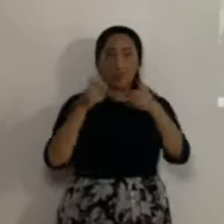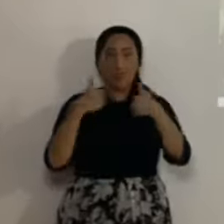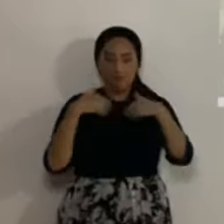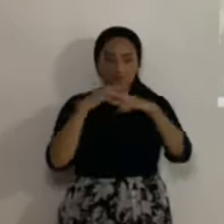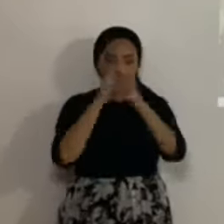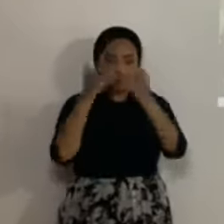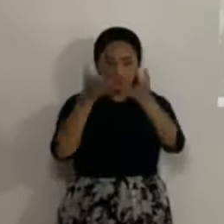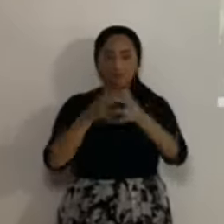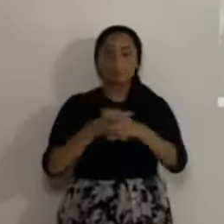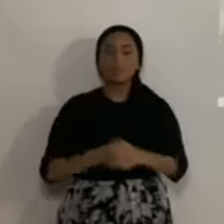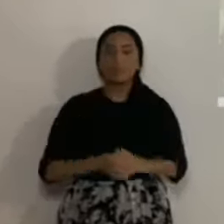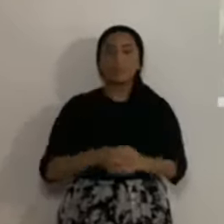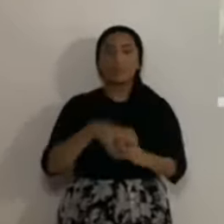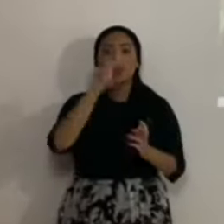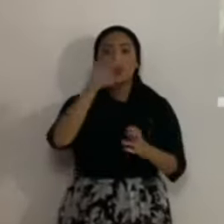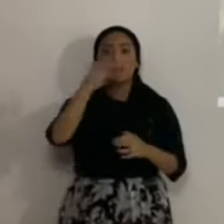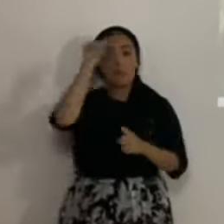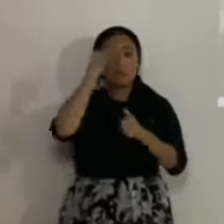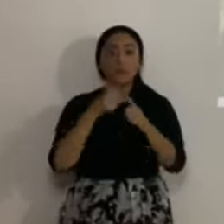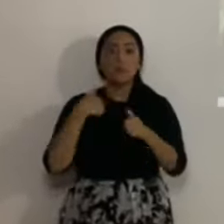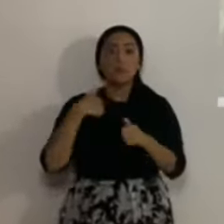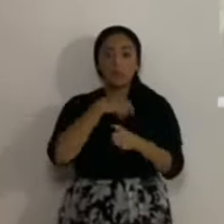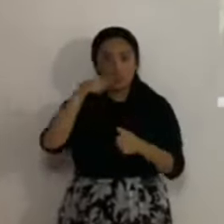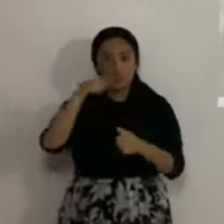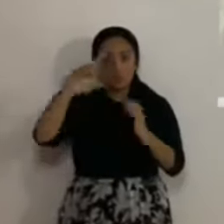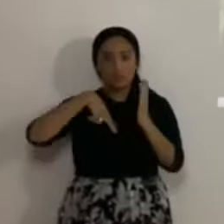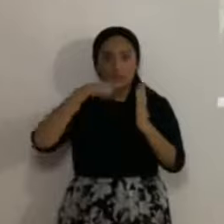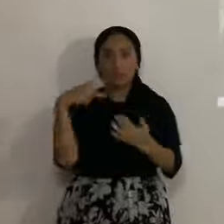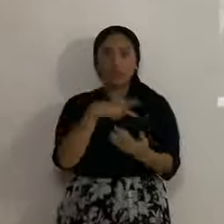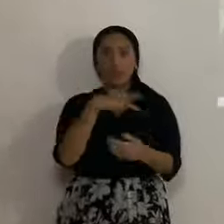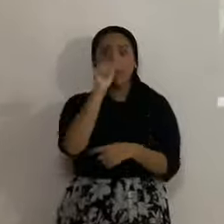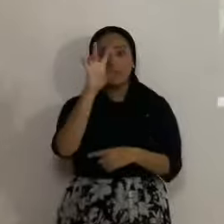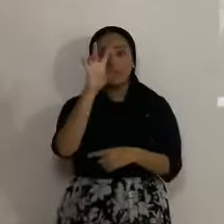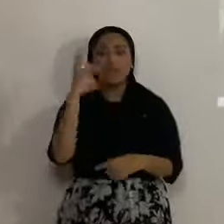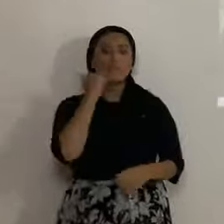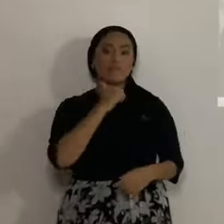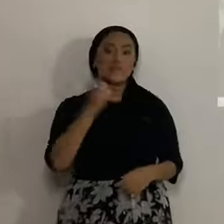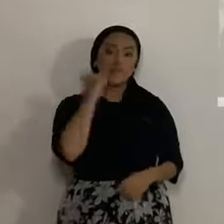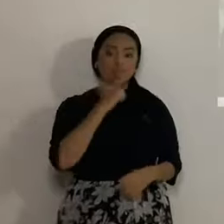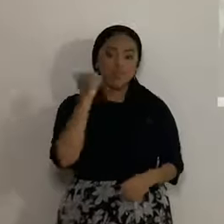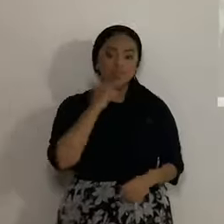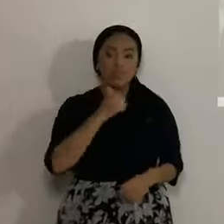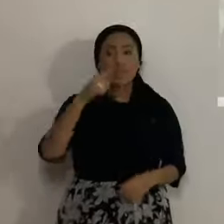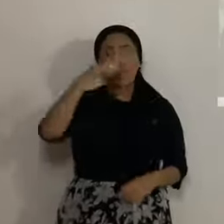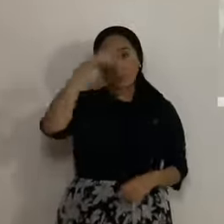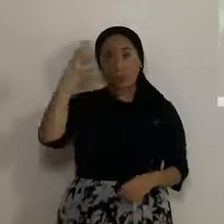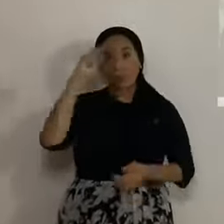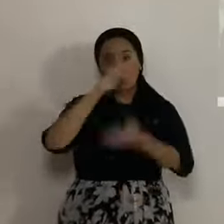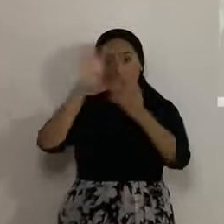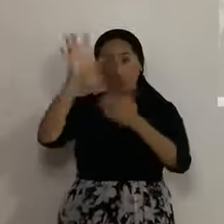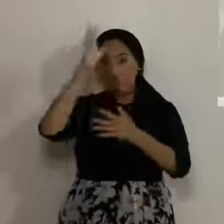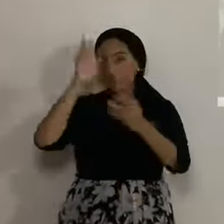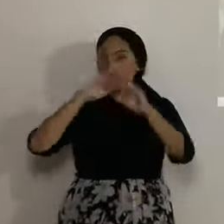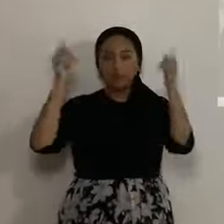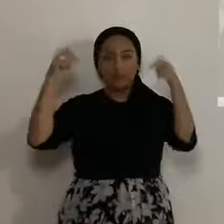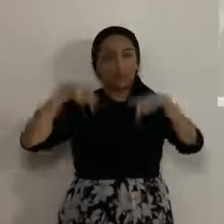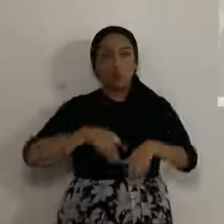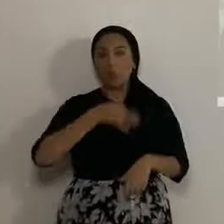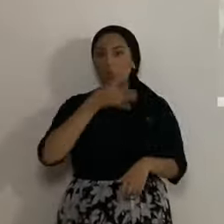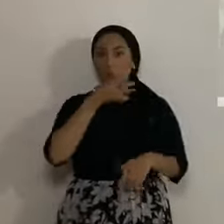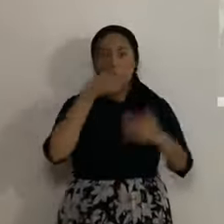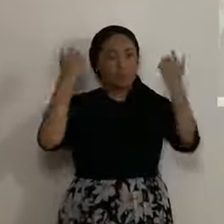a la vista. Bueno, recuerden que tenemos que estar leyendo el Salmo 27 todos los días, porque el Eterno ya viene